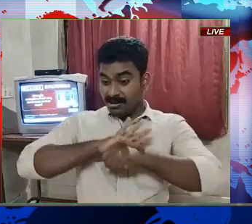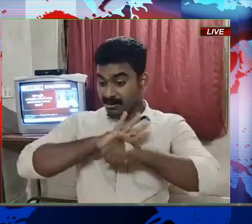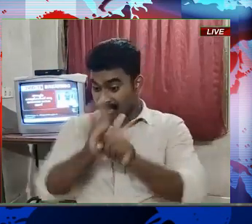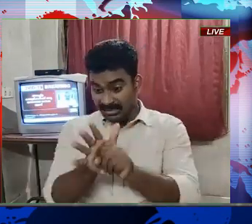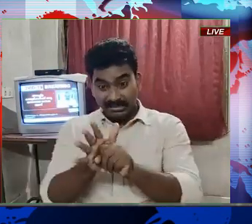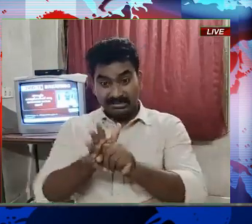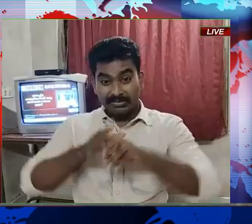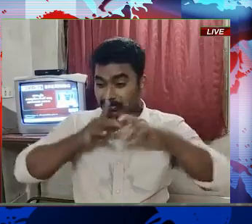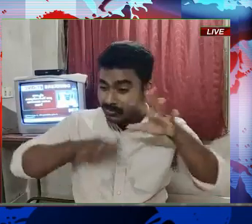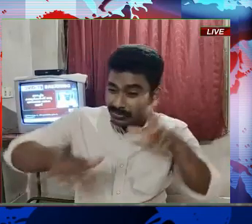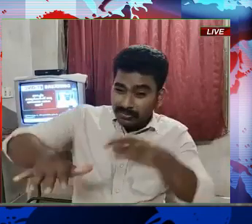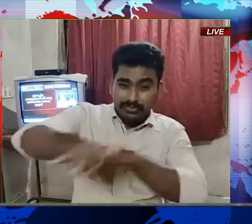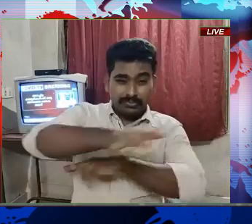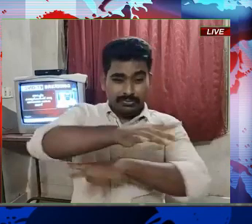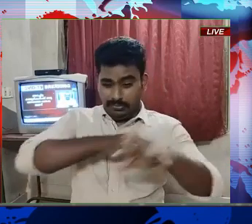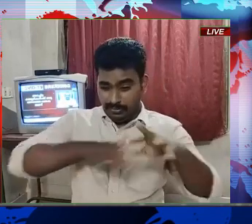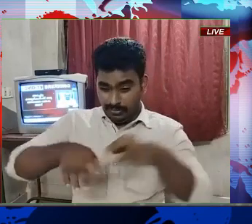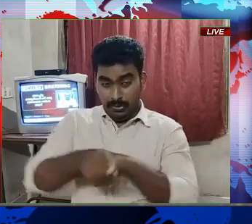ജോർദാനിലെ ഇന്ത്യൻ എംബസി